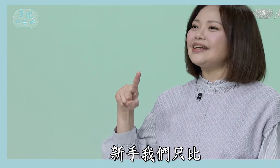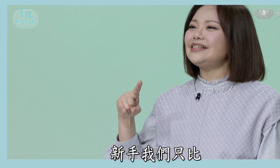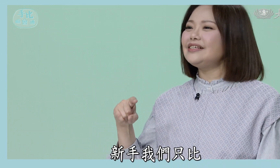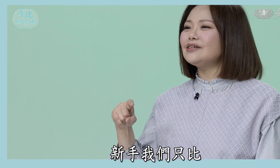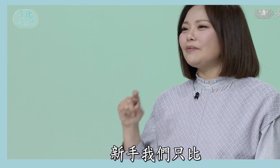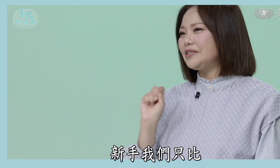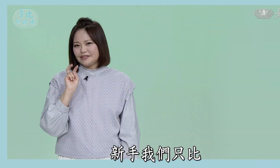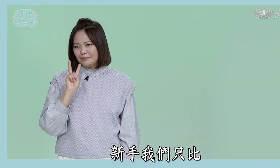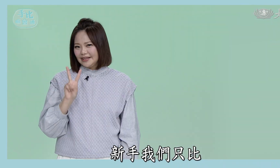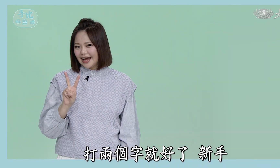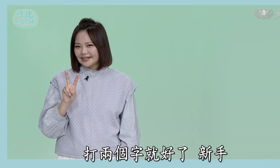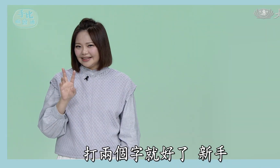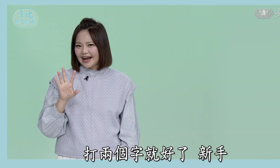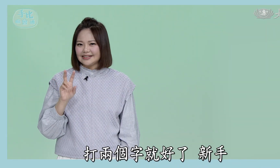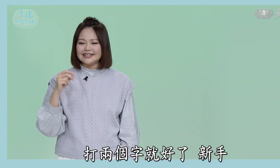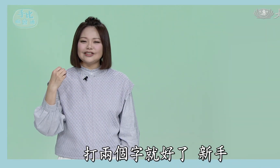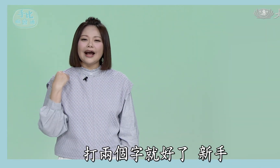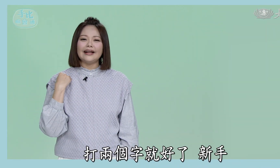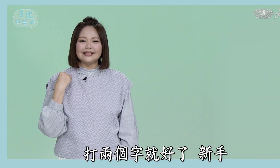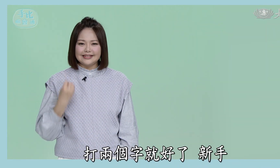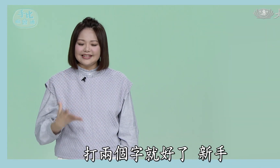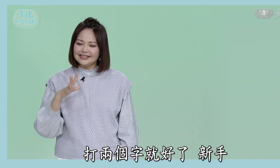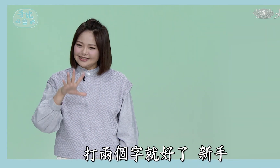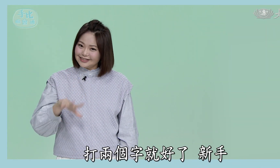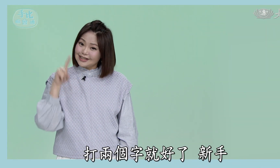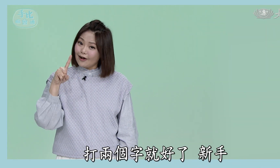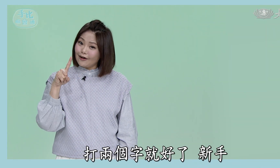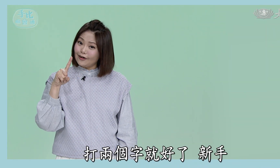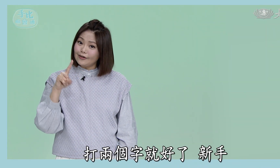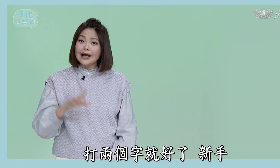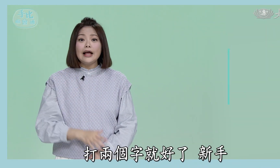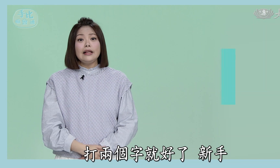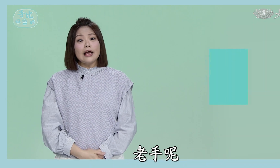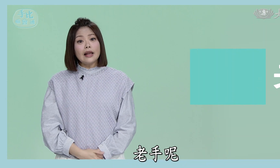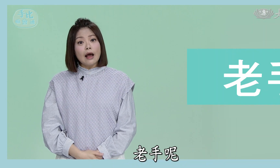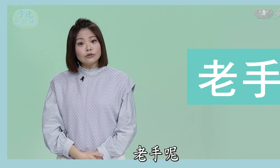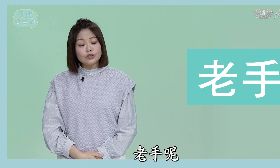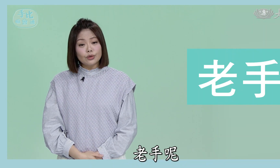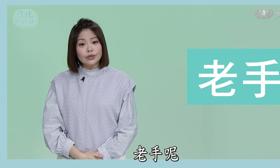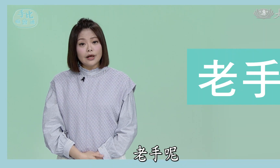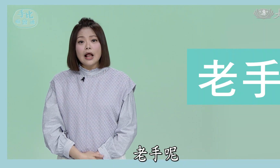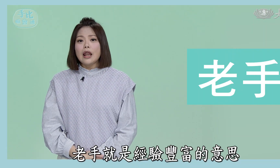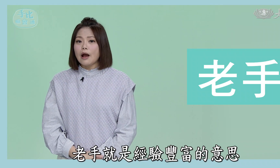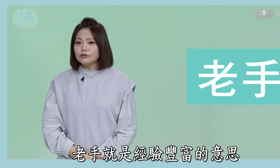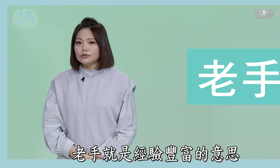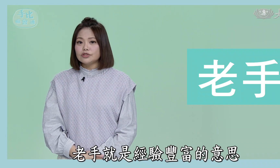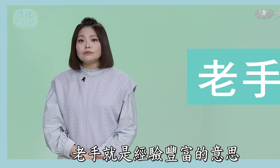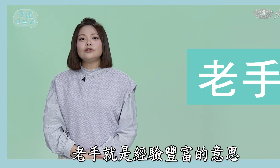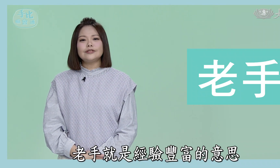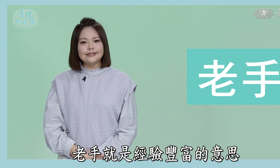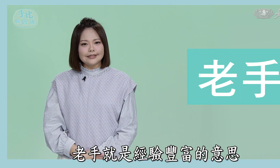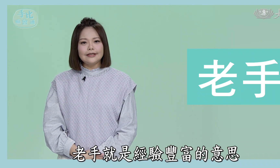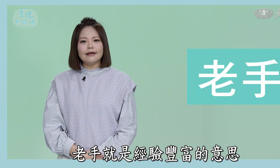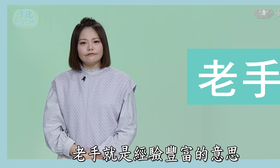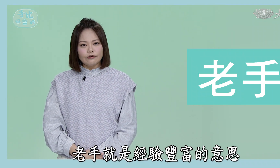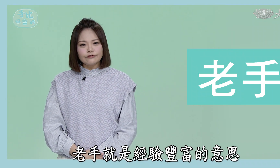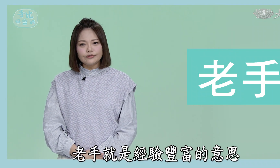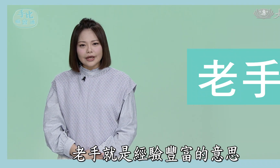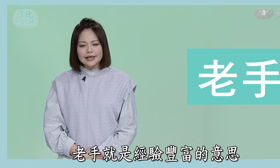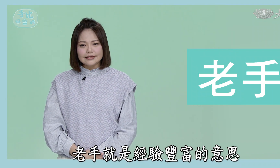新手我们只比打两个字就好了，新手。那老手呢？老手是不是就是经验丰富的意思？